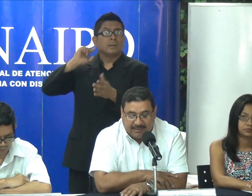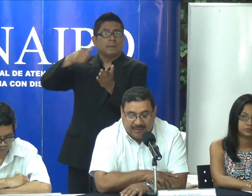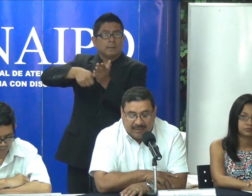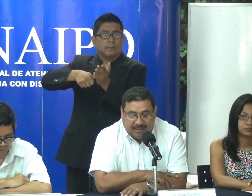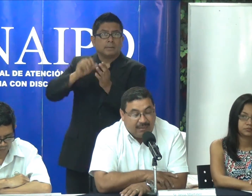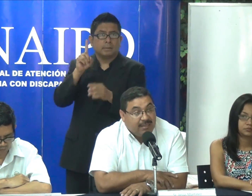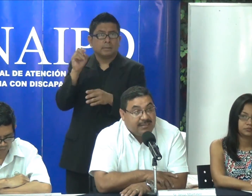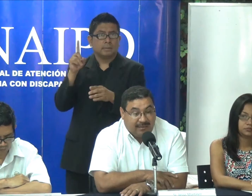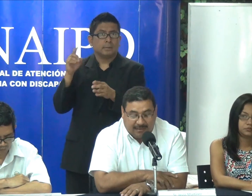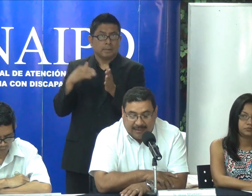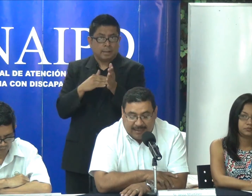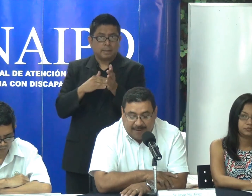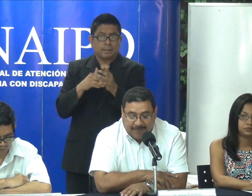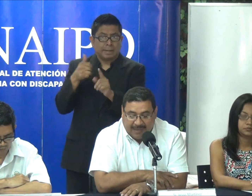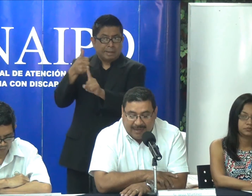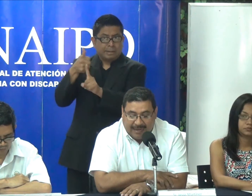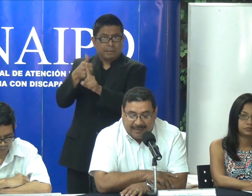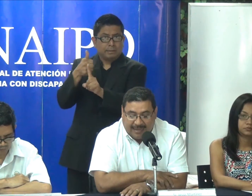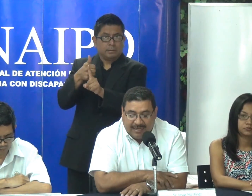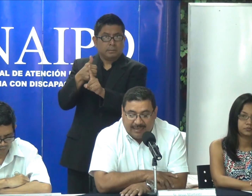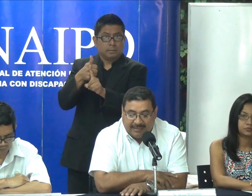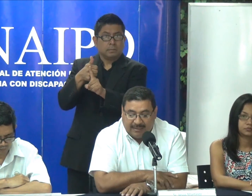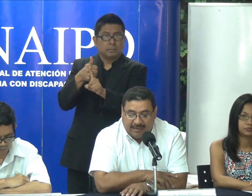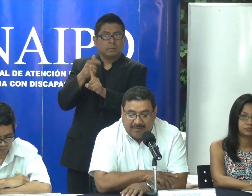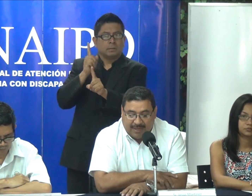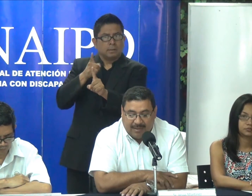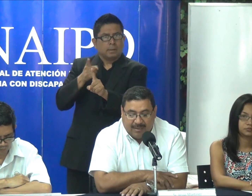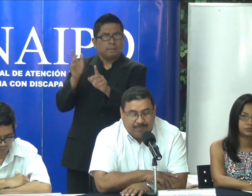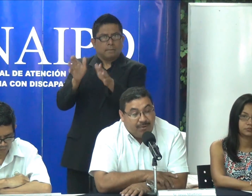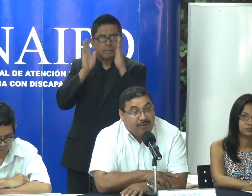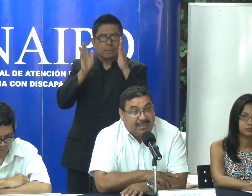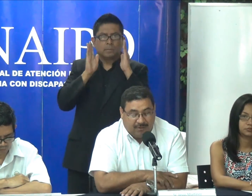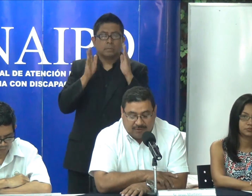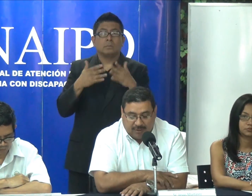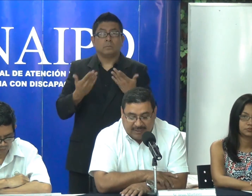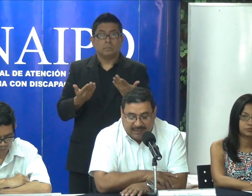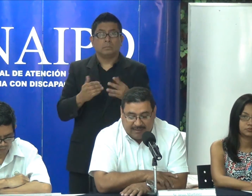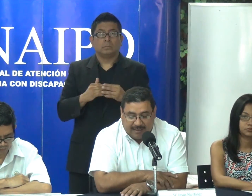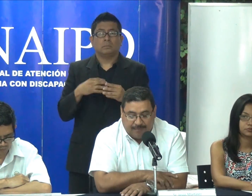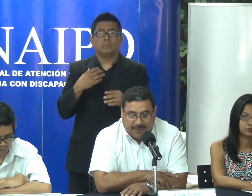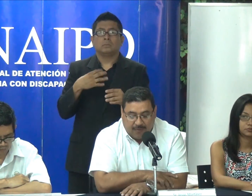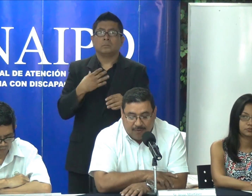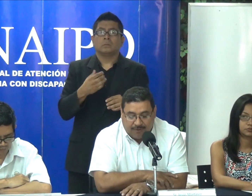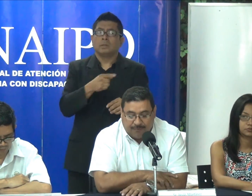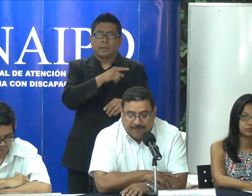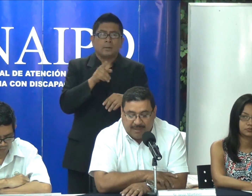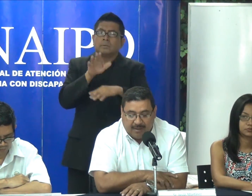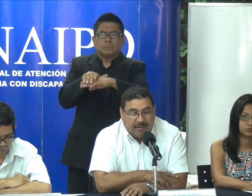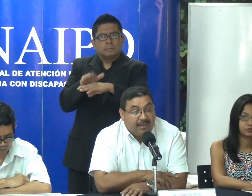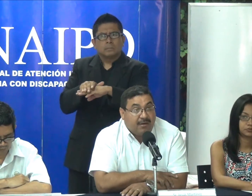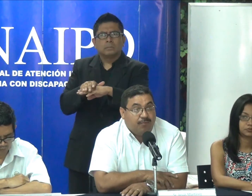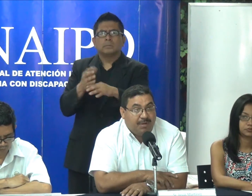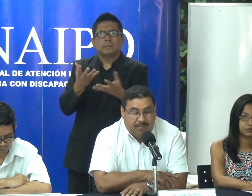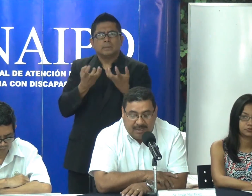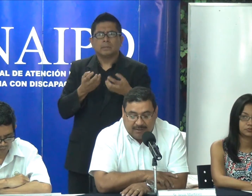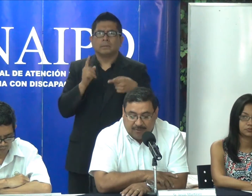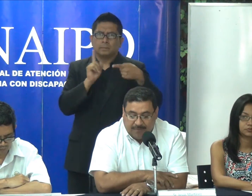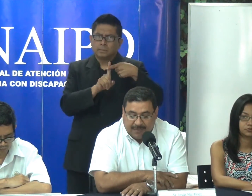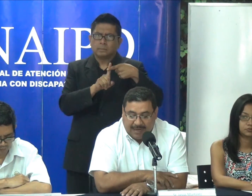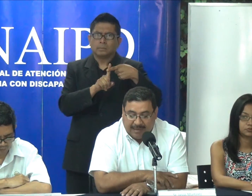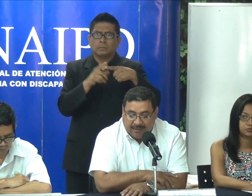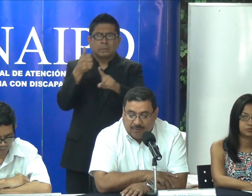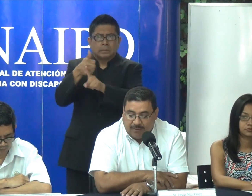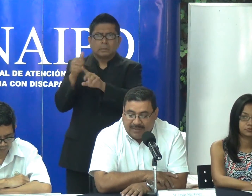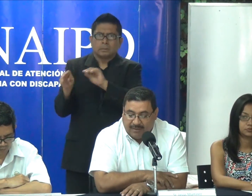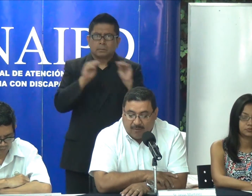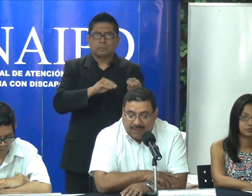municipal de Santa Tecla le atañe en este tema. Por lo tanto, solicita: 1. Dar cumplimiento